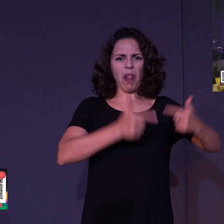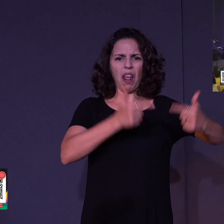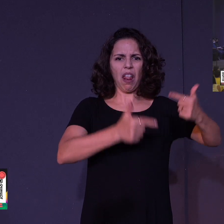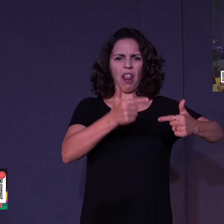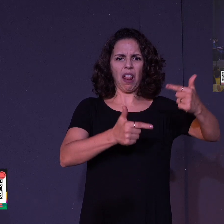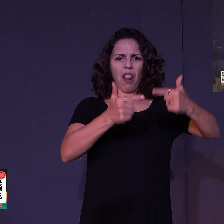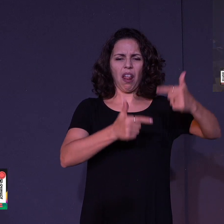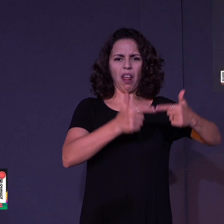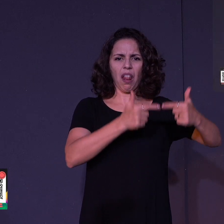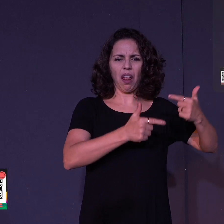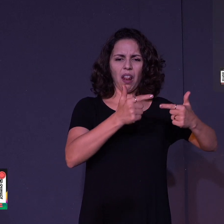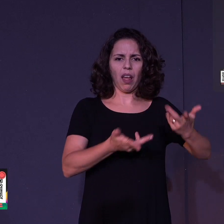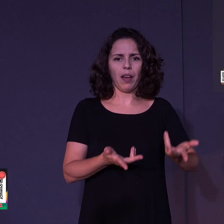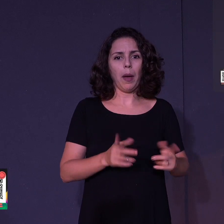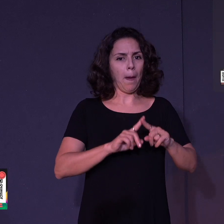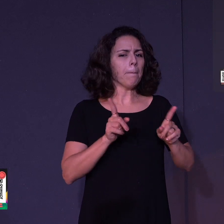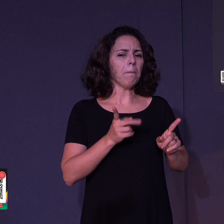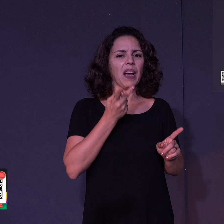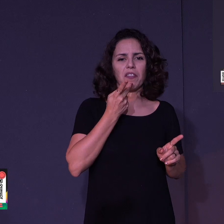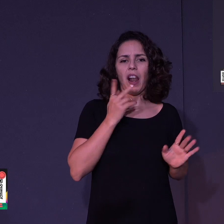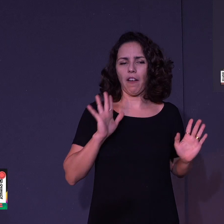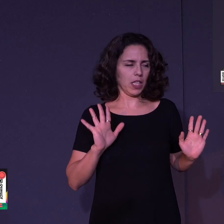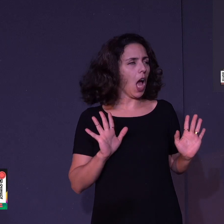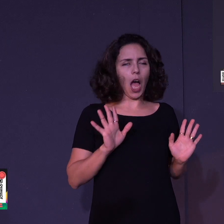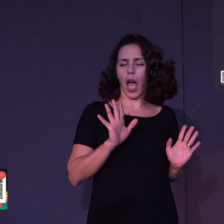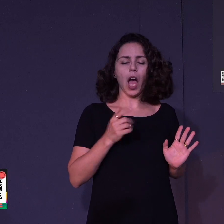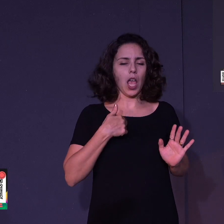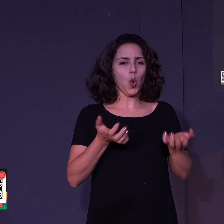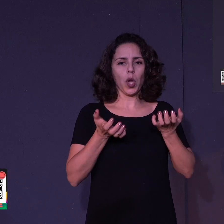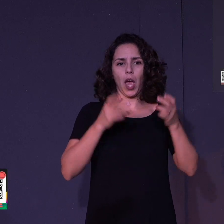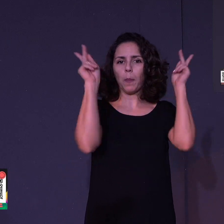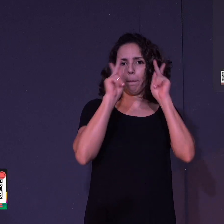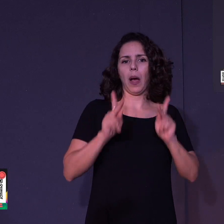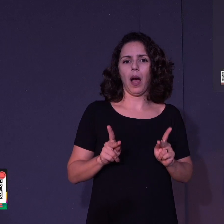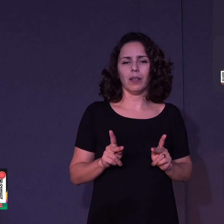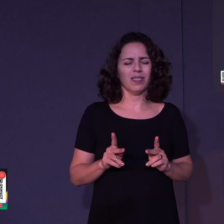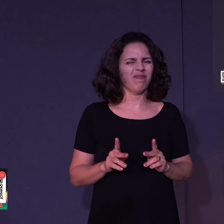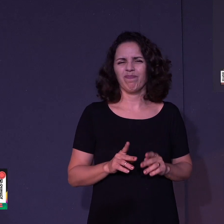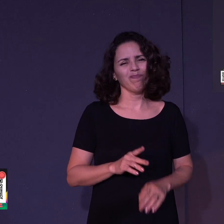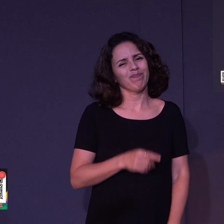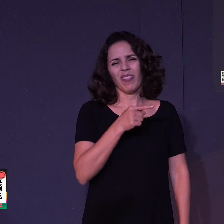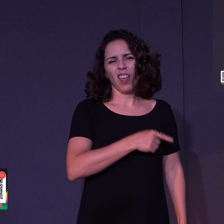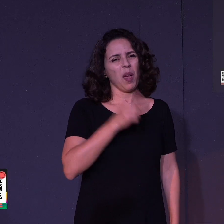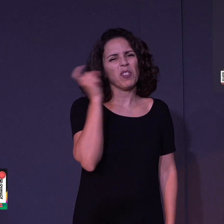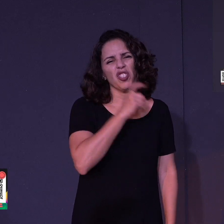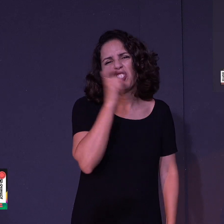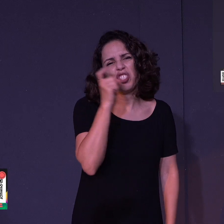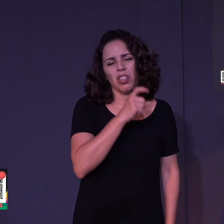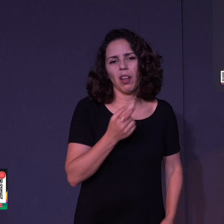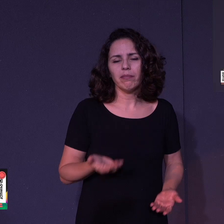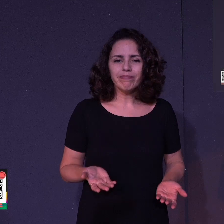falácia, uma mentira. A grande verdade é que a paz que o mundo precisa e que os homens buscam em